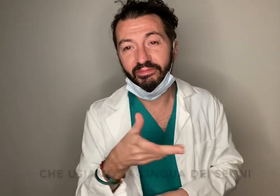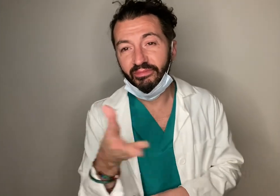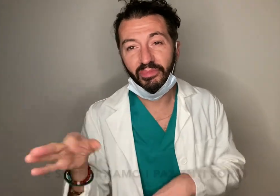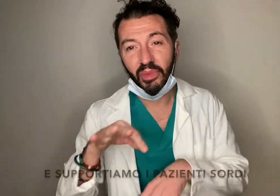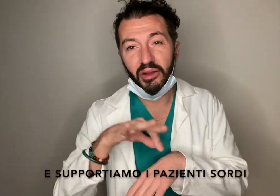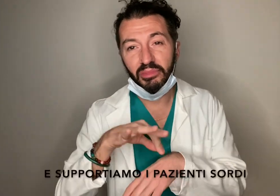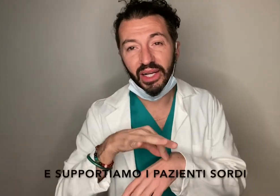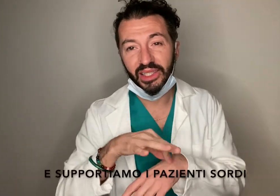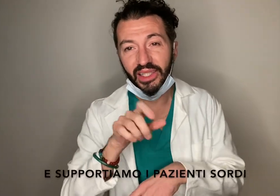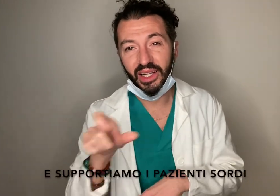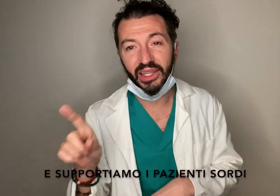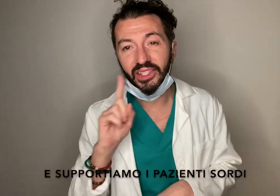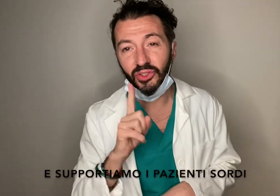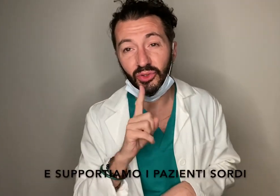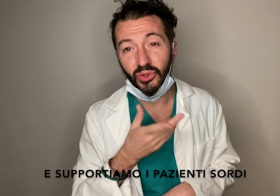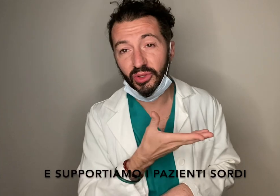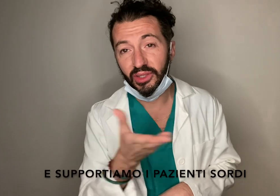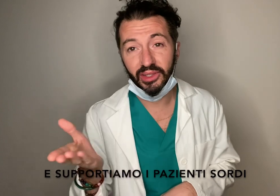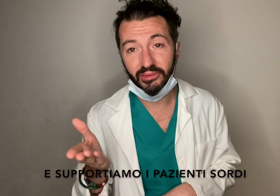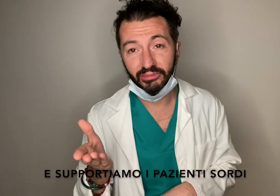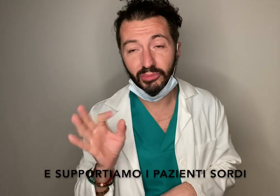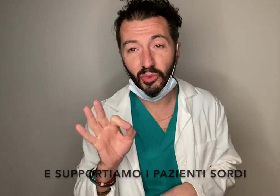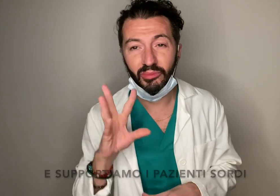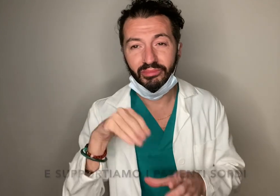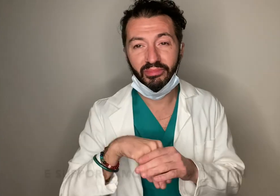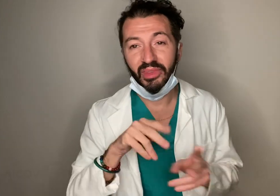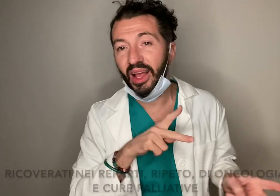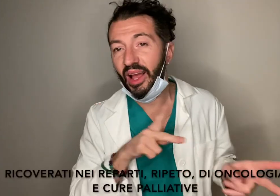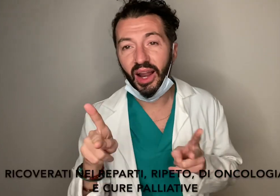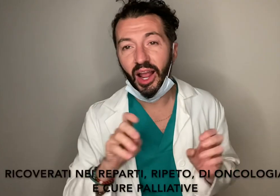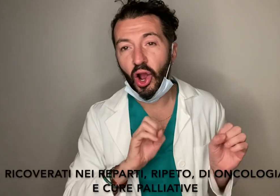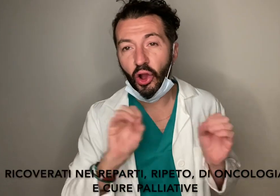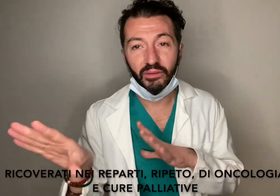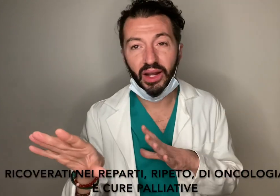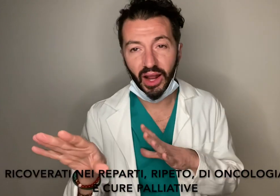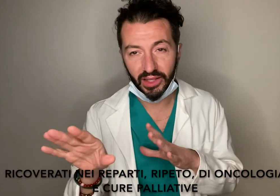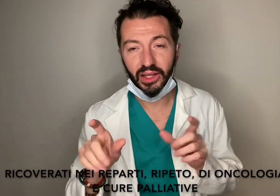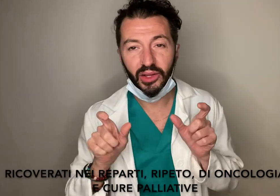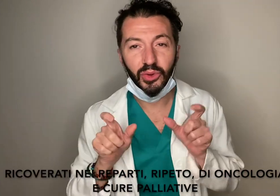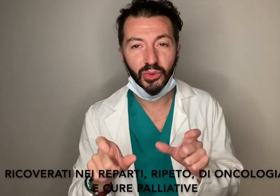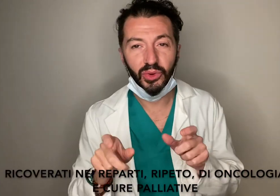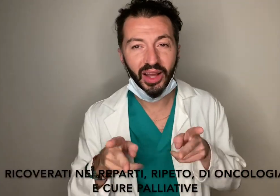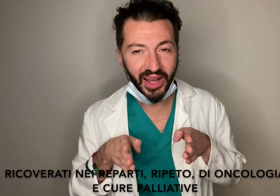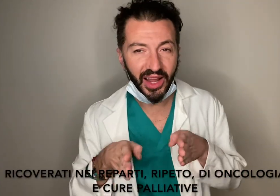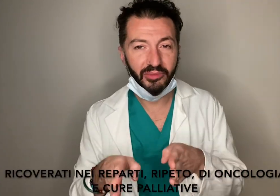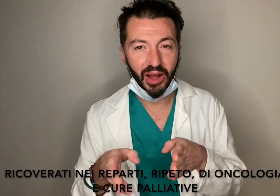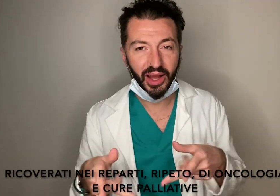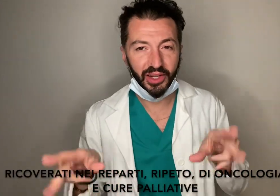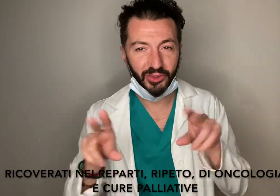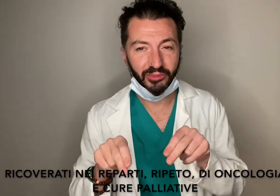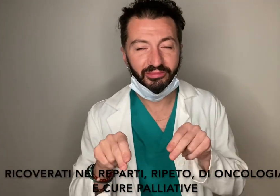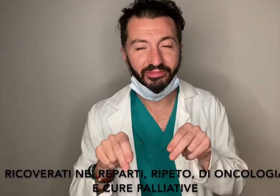e supportiamo i pazienti sordi ricoverati nei reparti, ripeto,